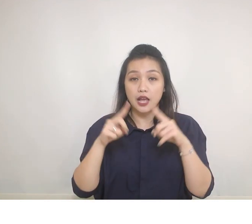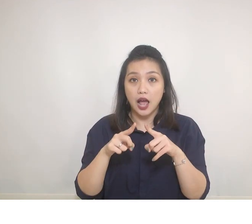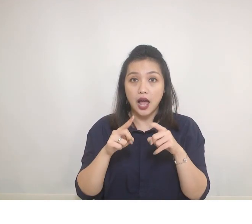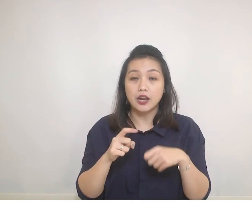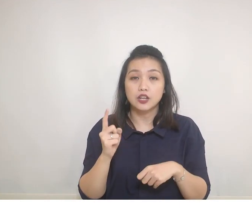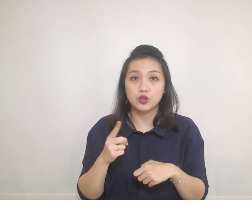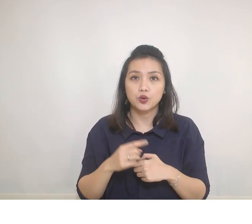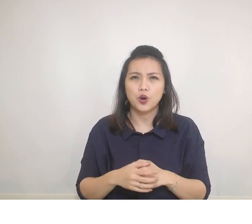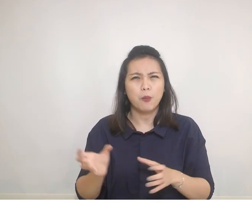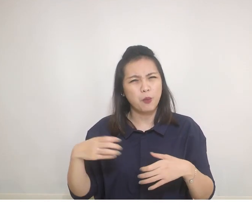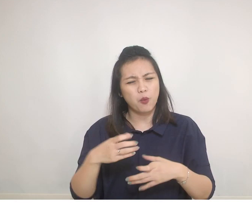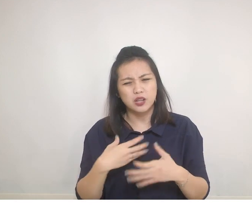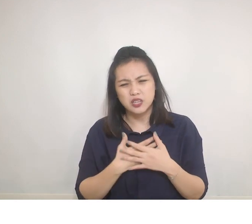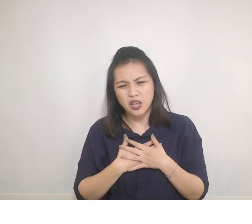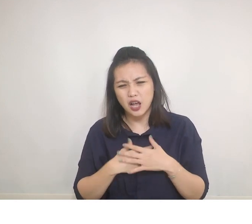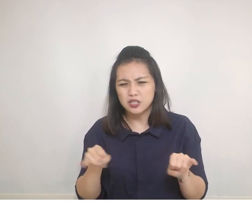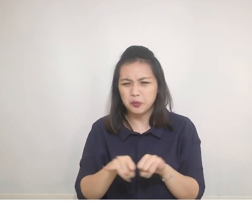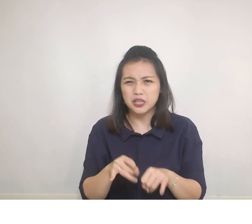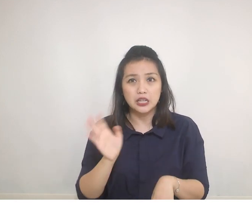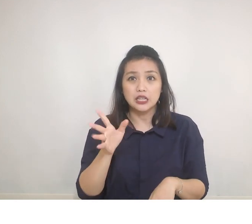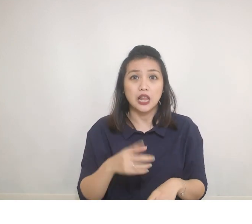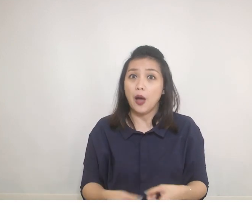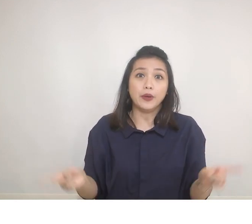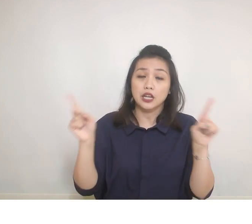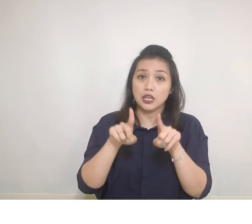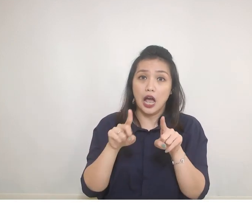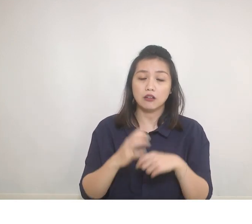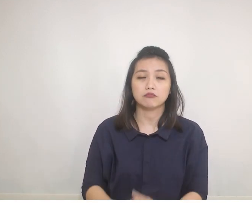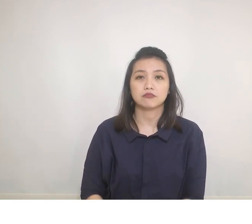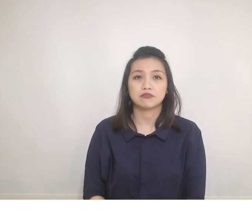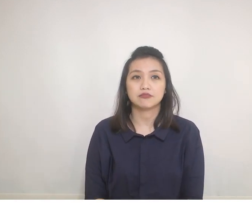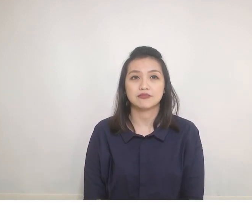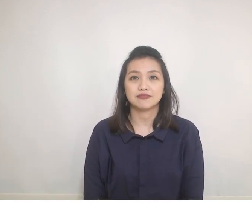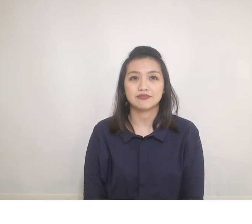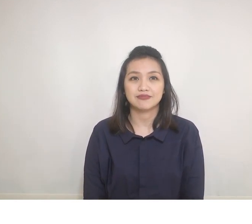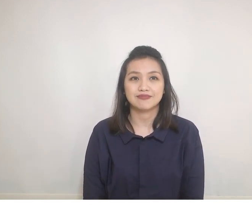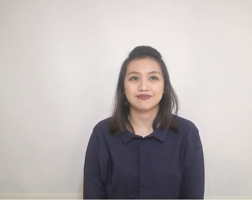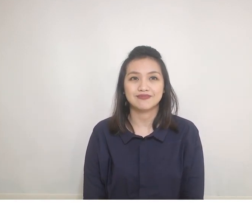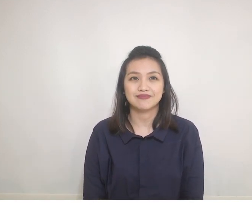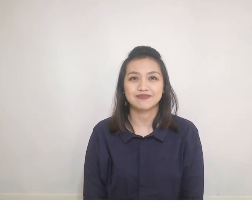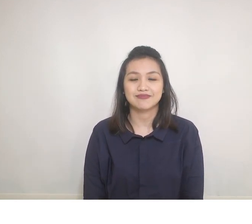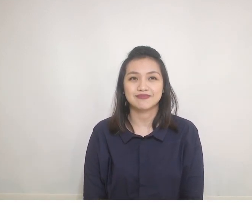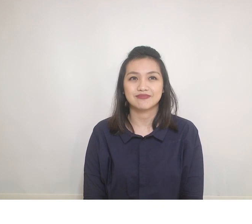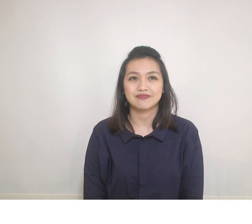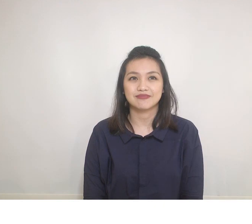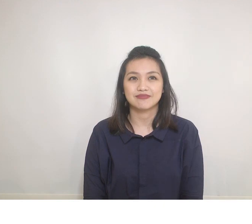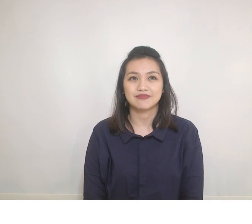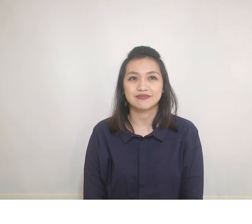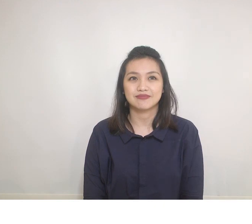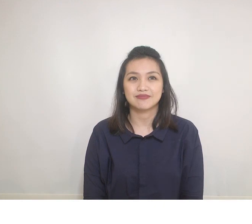itu Nia dengan uang, benar ya. Betul. Jadi yang tidak diindahkan bukan hanya Tuhan tapi suaminya juga tidak diindahkan. Iya. Betul.